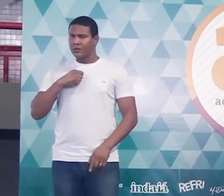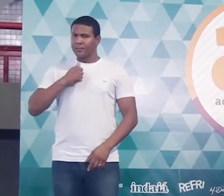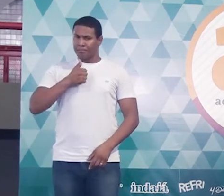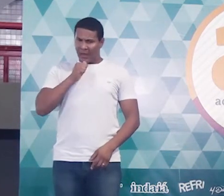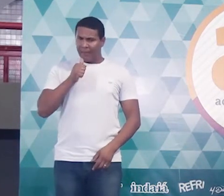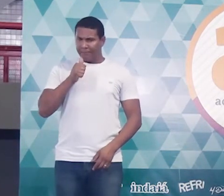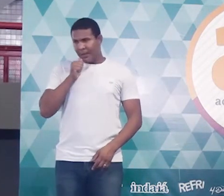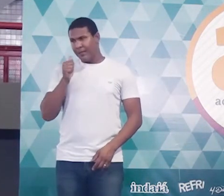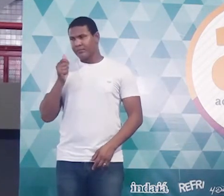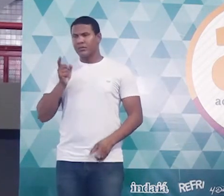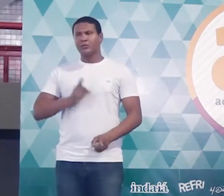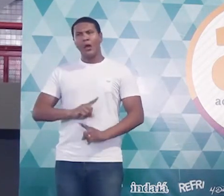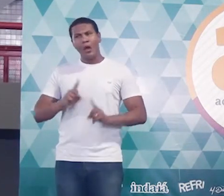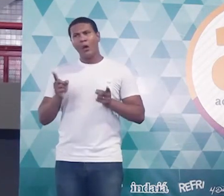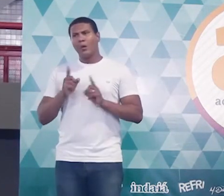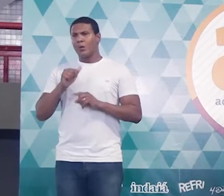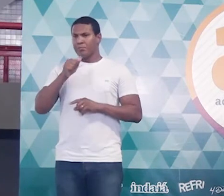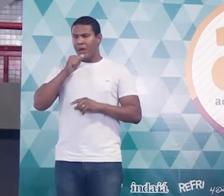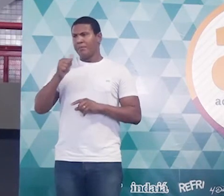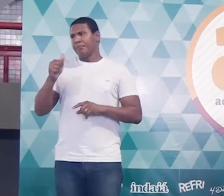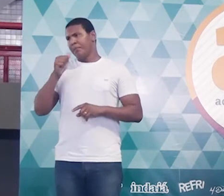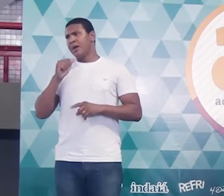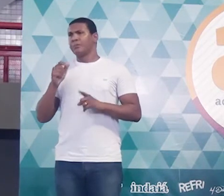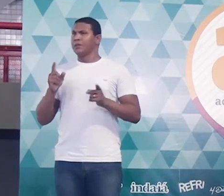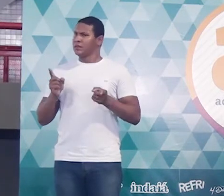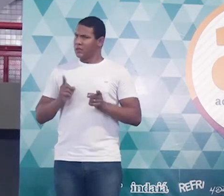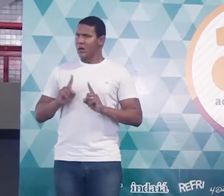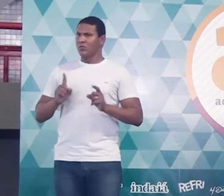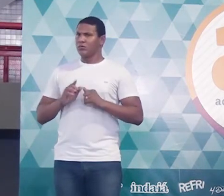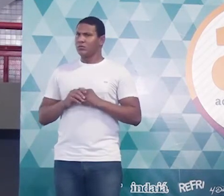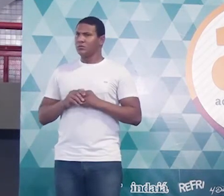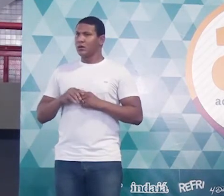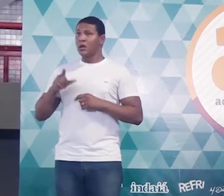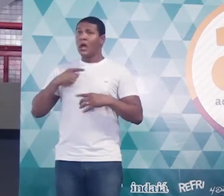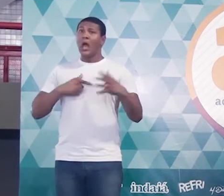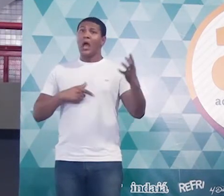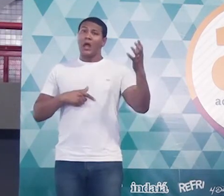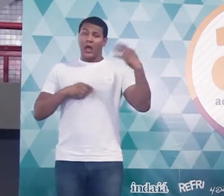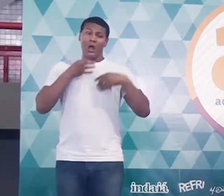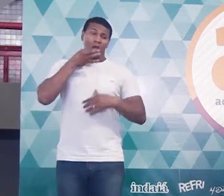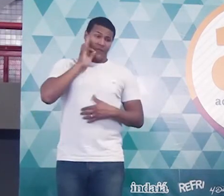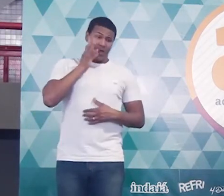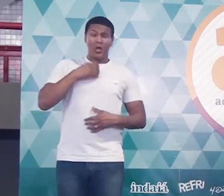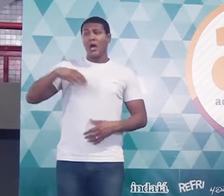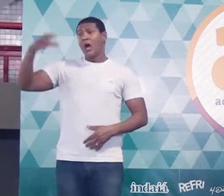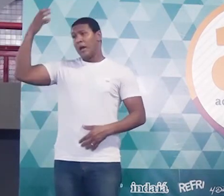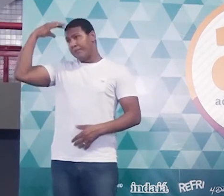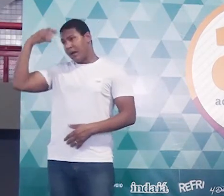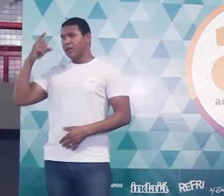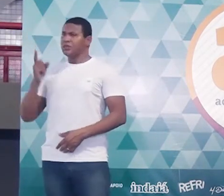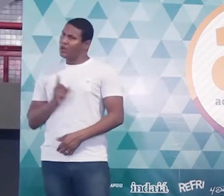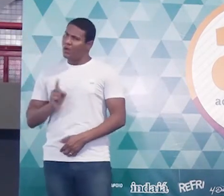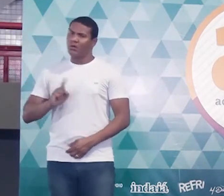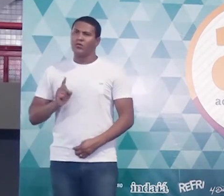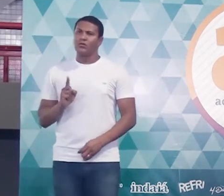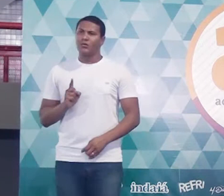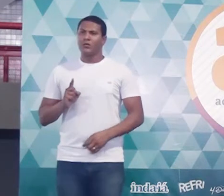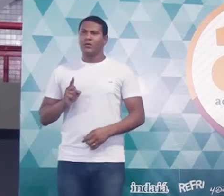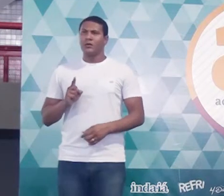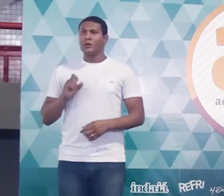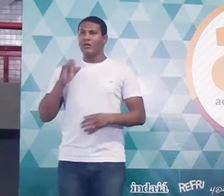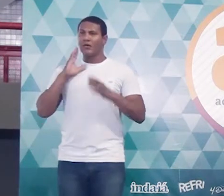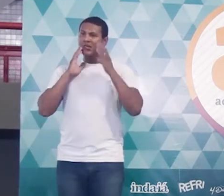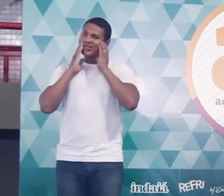água fria depois do café. Não tome banho depois do café. Não tem essas coisas? Não, senão vai ficar com o